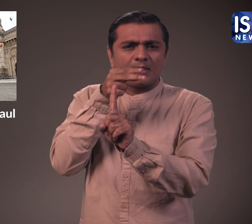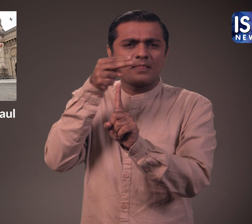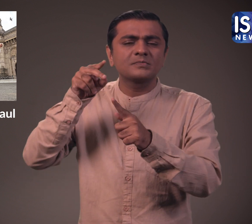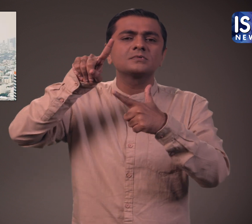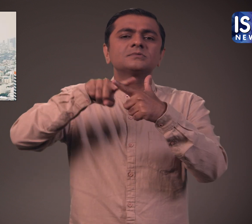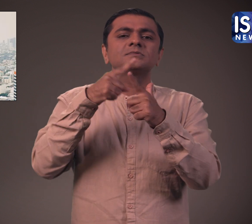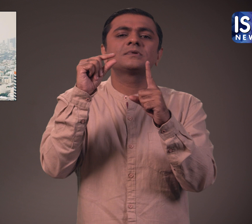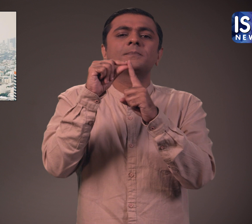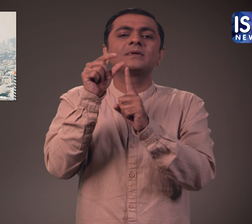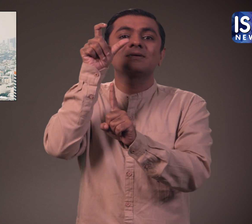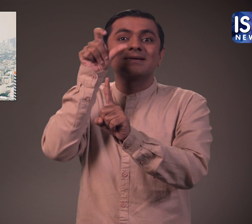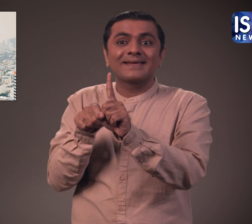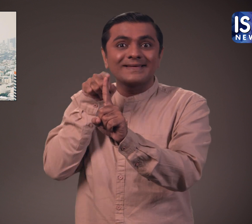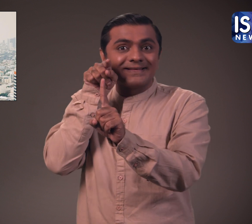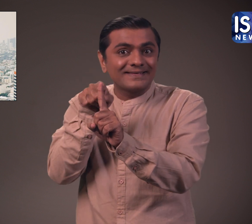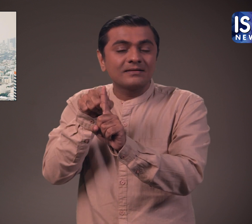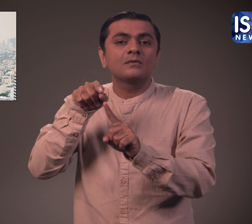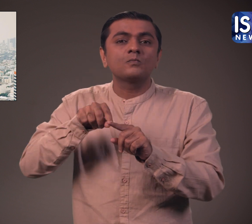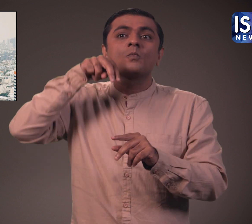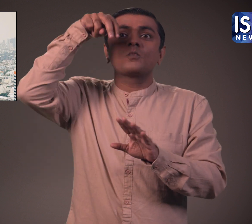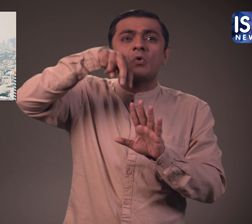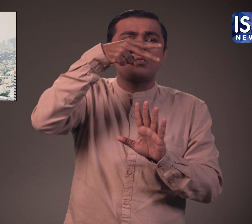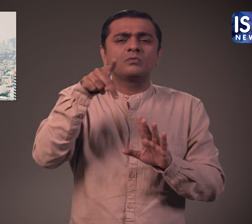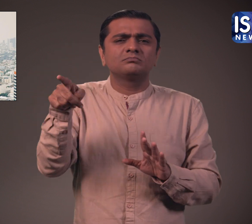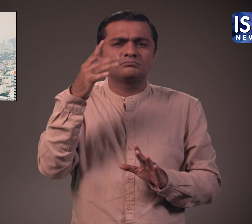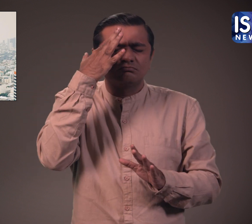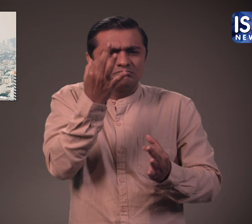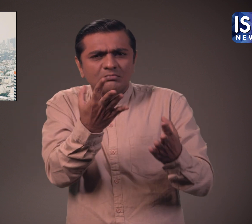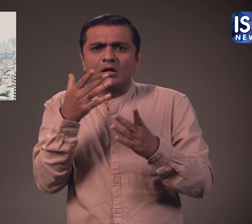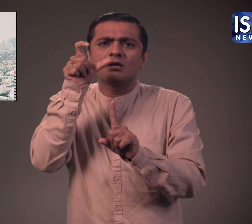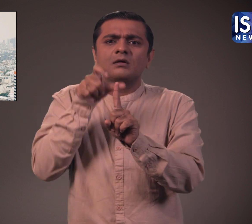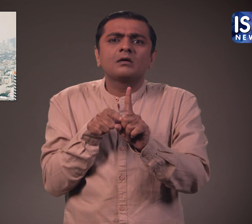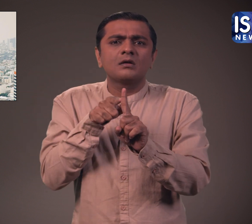एक पाकॉर के शौकीन है और 2005 से इसका अभ्याज कर रहे